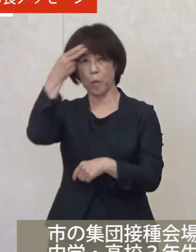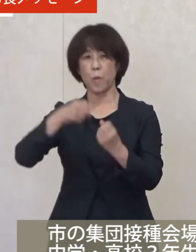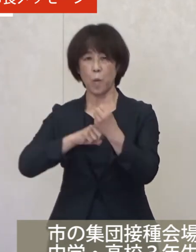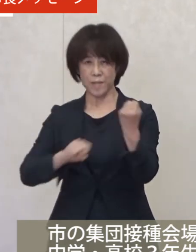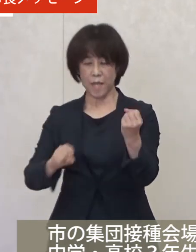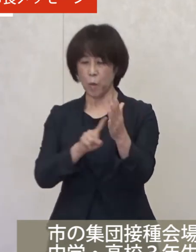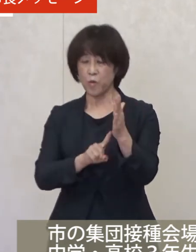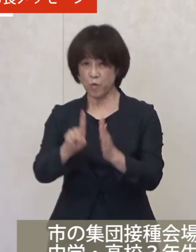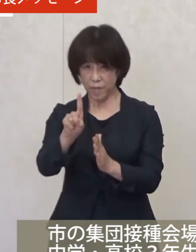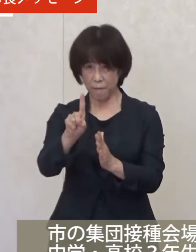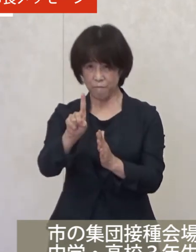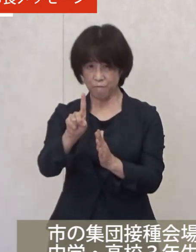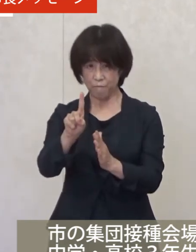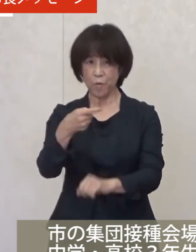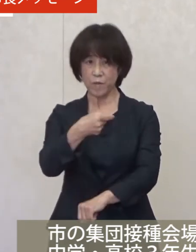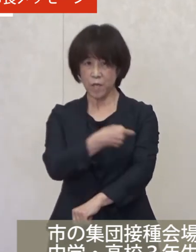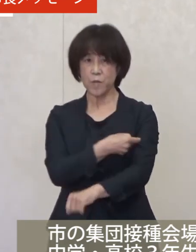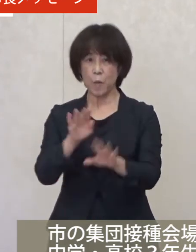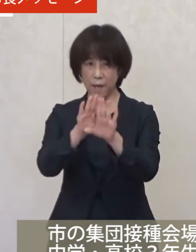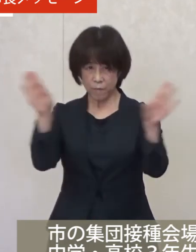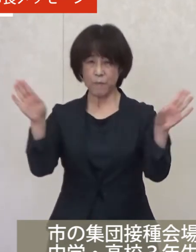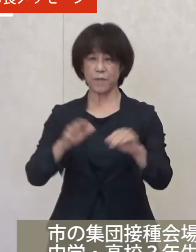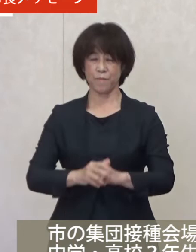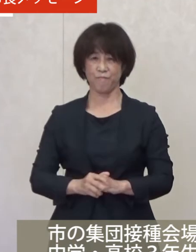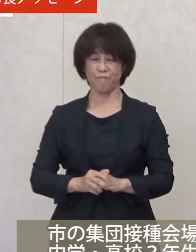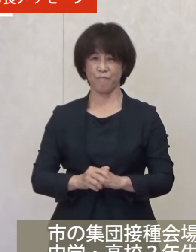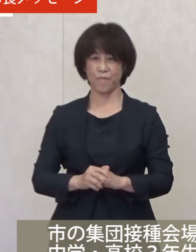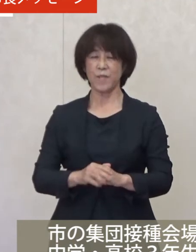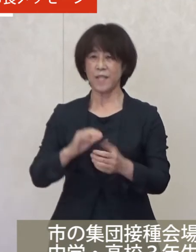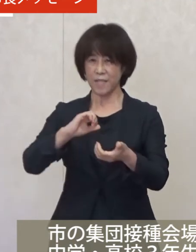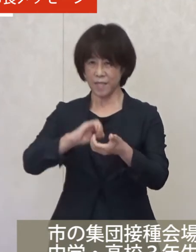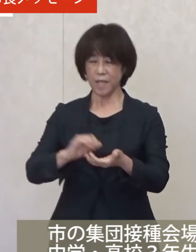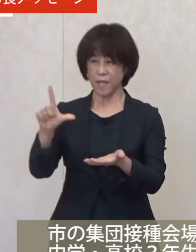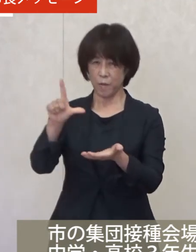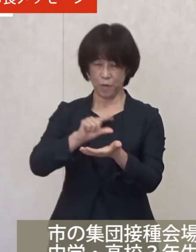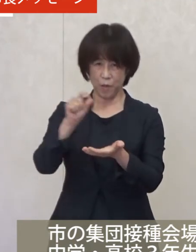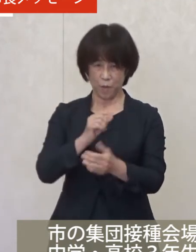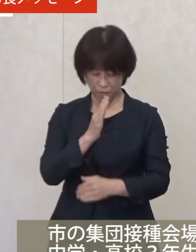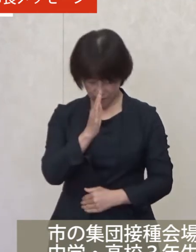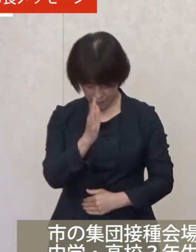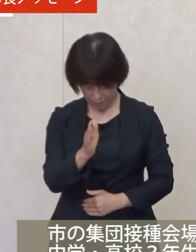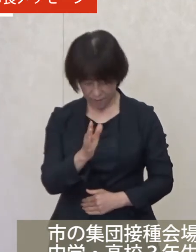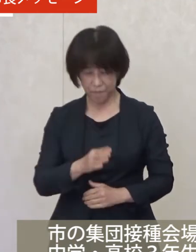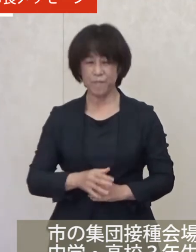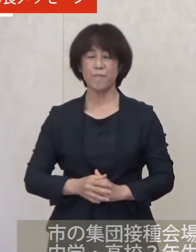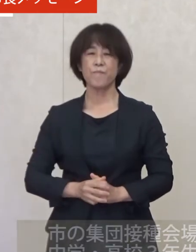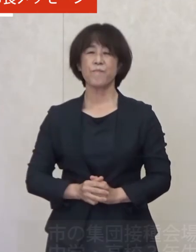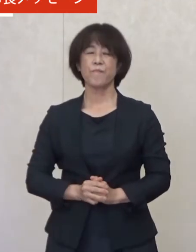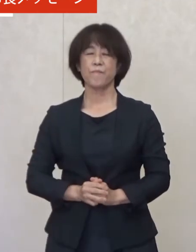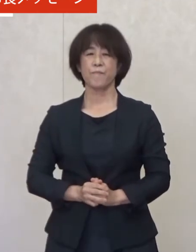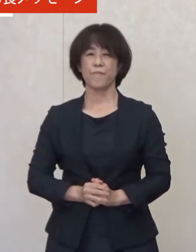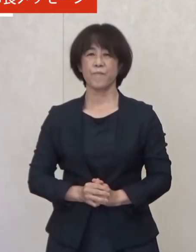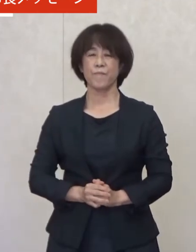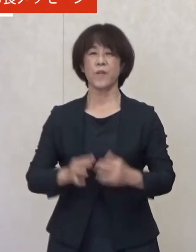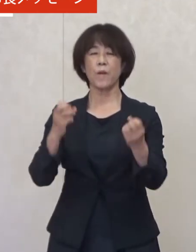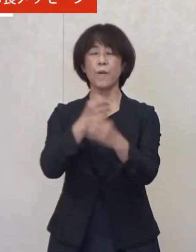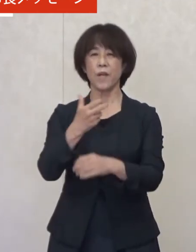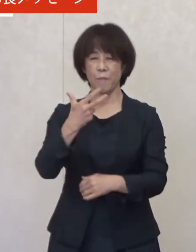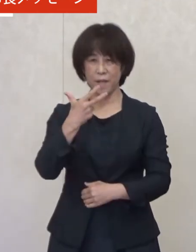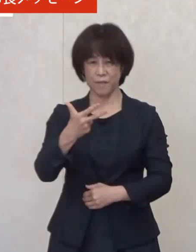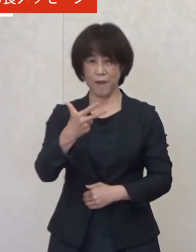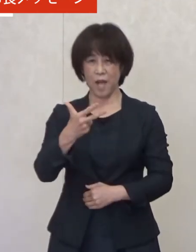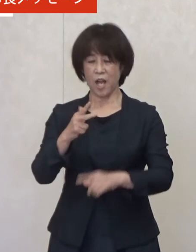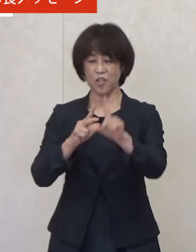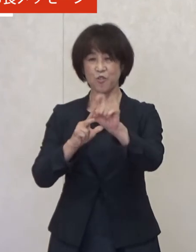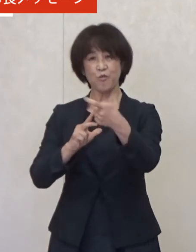ので、対象となる学生の方にはぜひご活用いただきたいと思います。岡山市は11